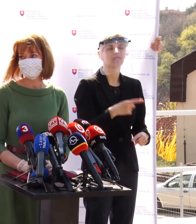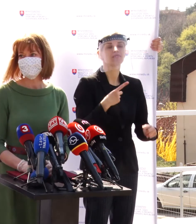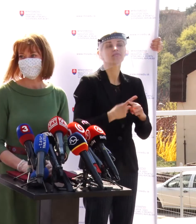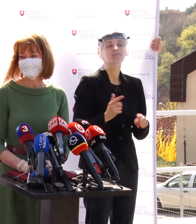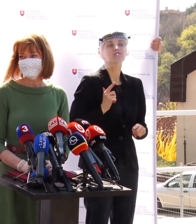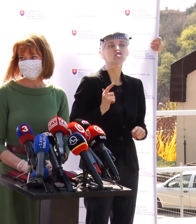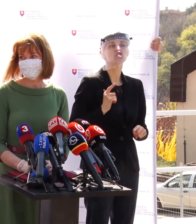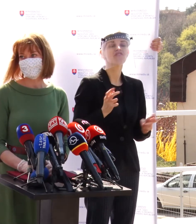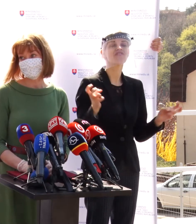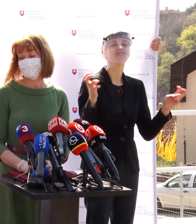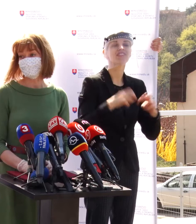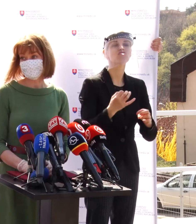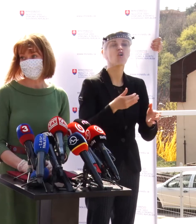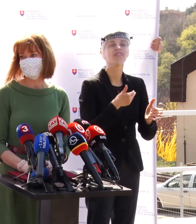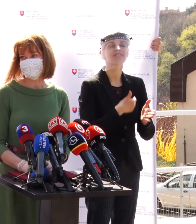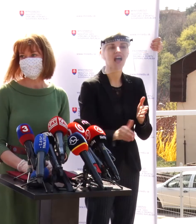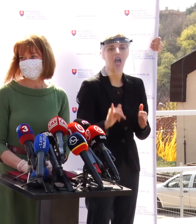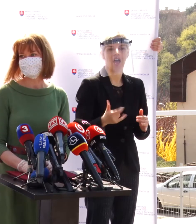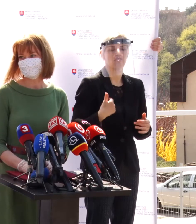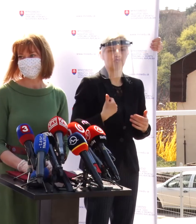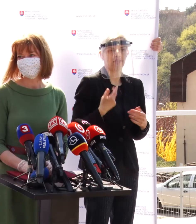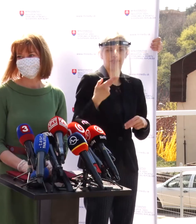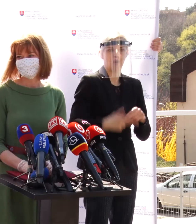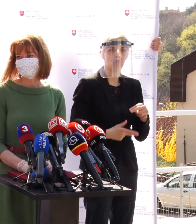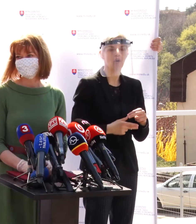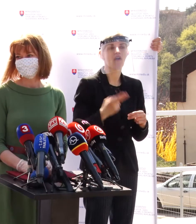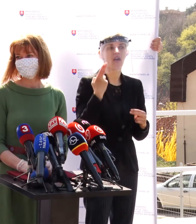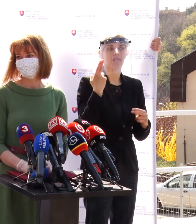rozhodnutiu sme ešte nedospeli a budeme vám to spoločne s nimi prezentovať.